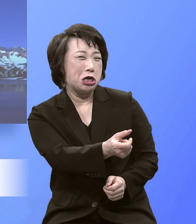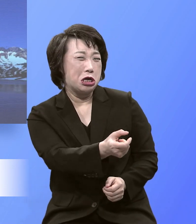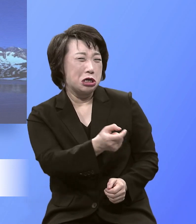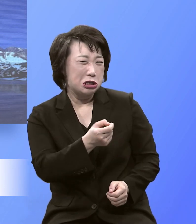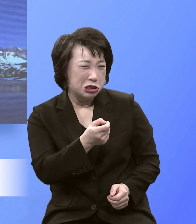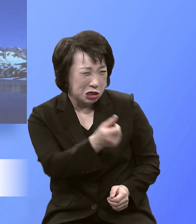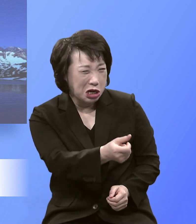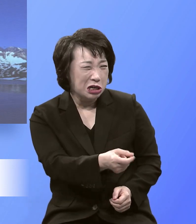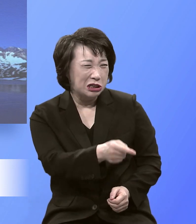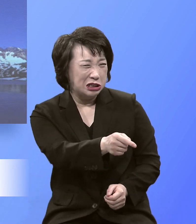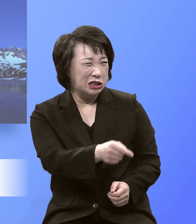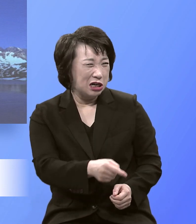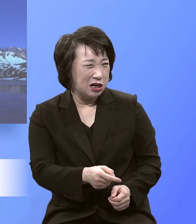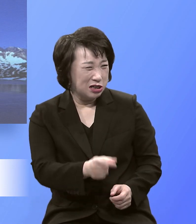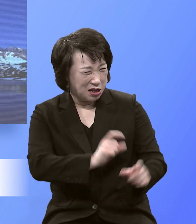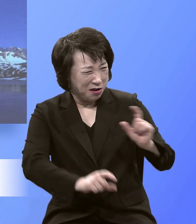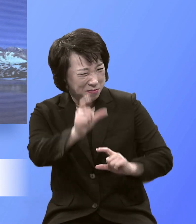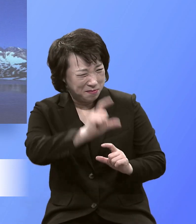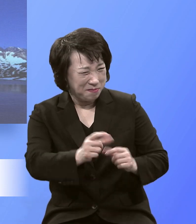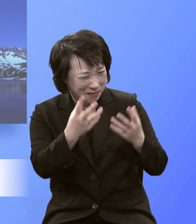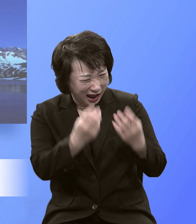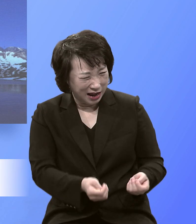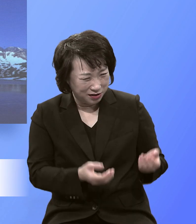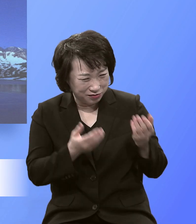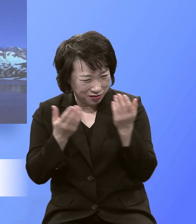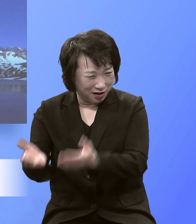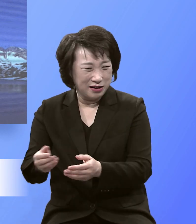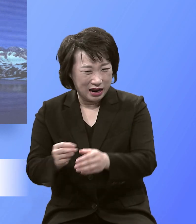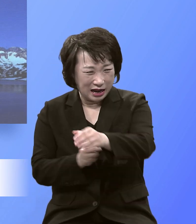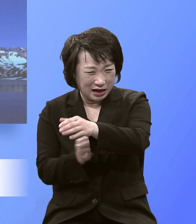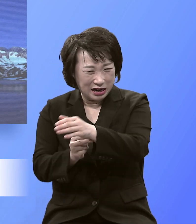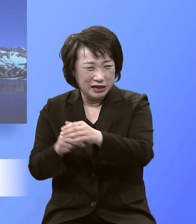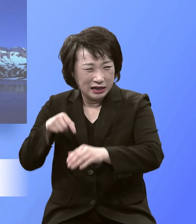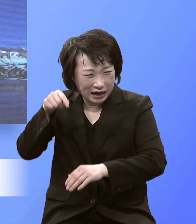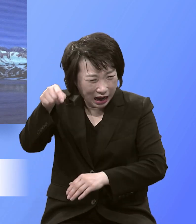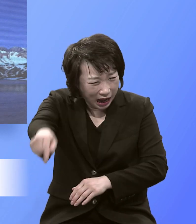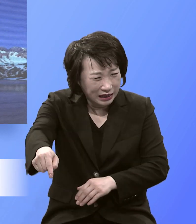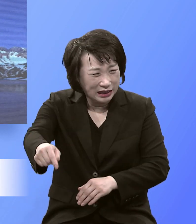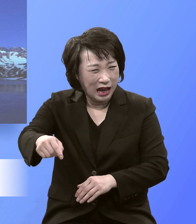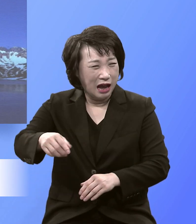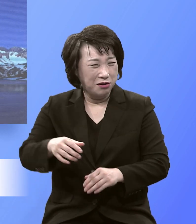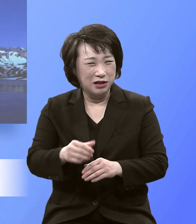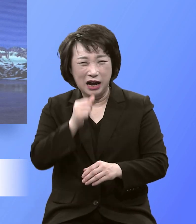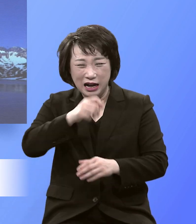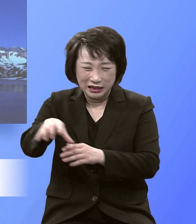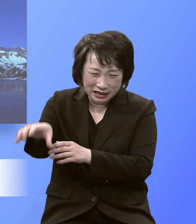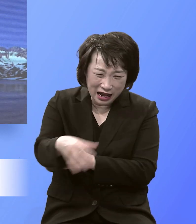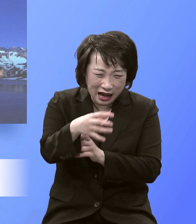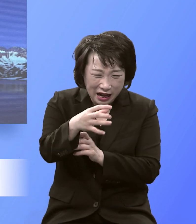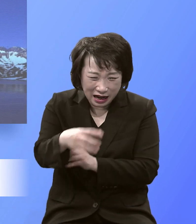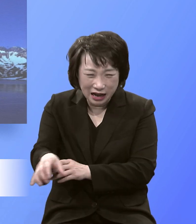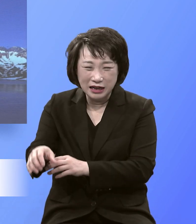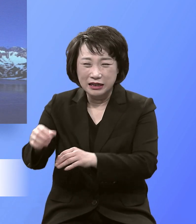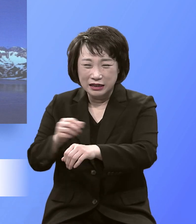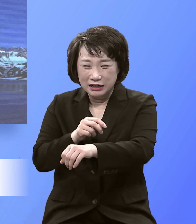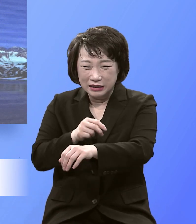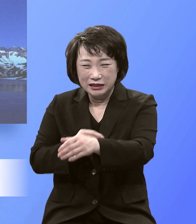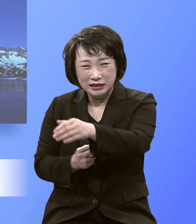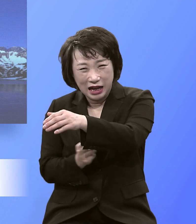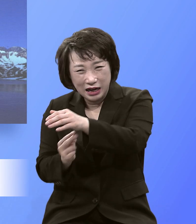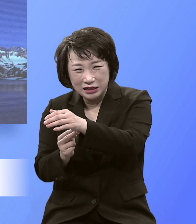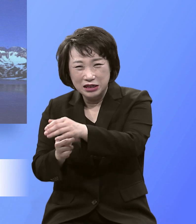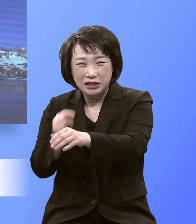적다 적어 더 많이 걸어야 간다. 이 다리